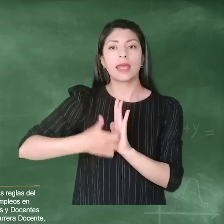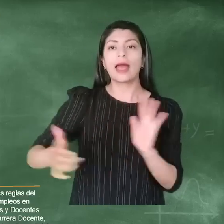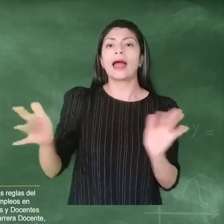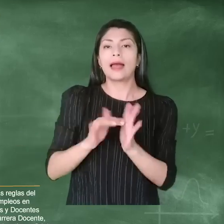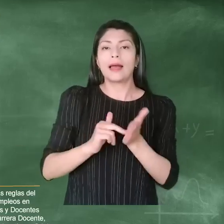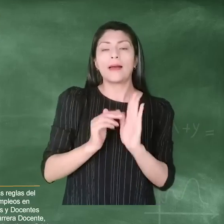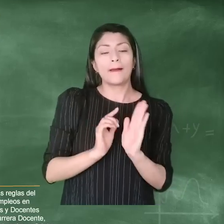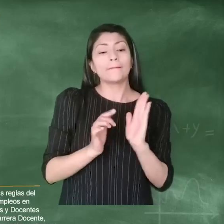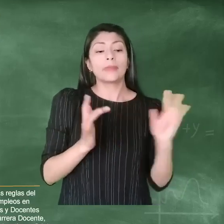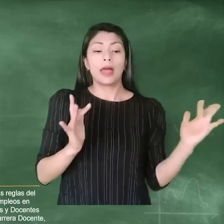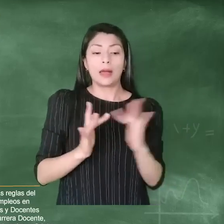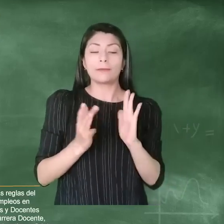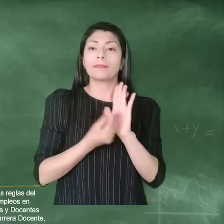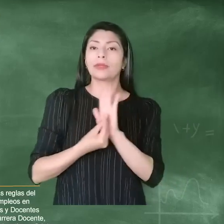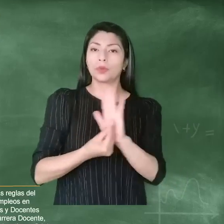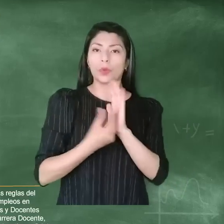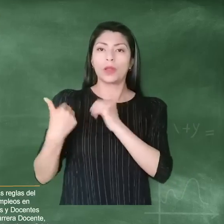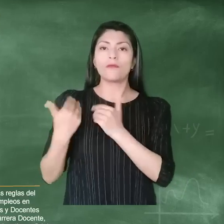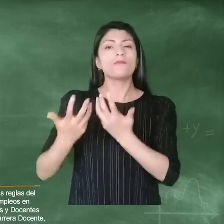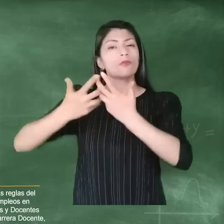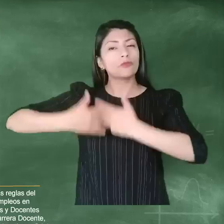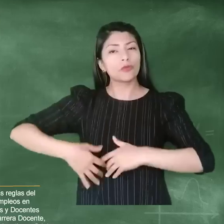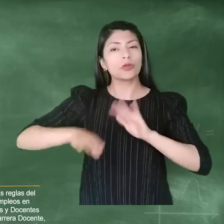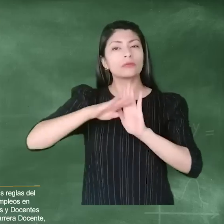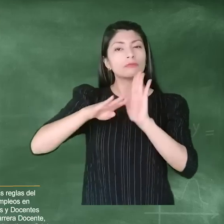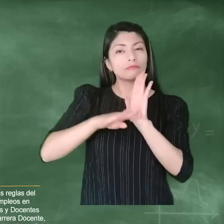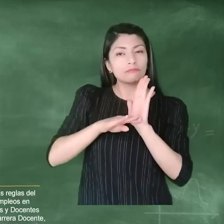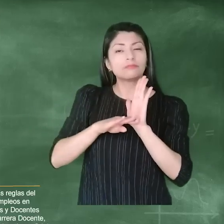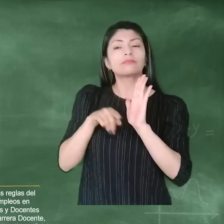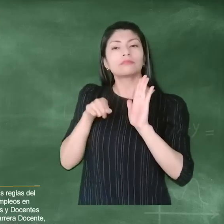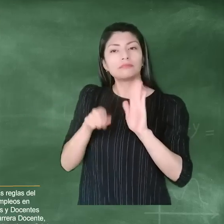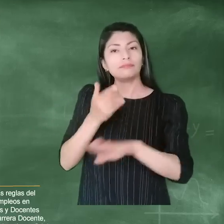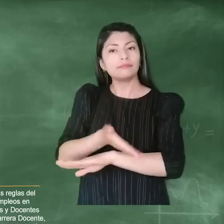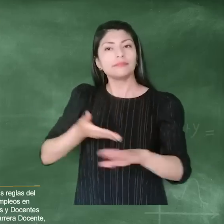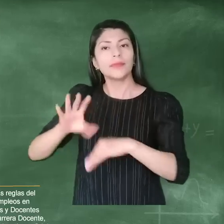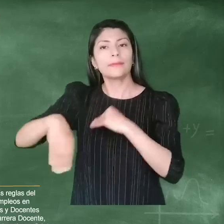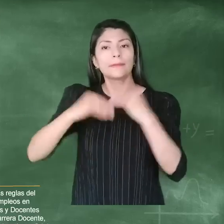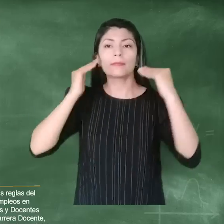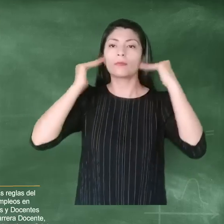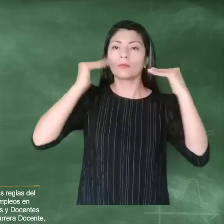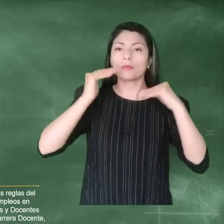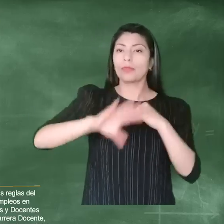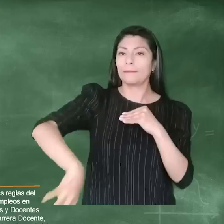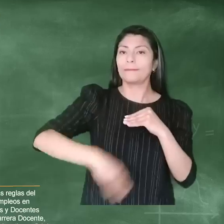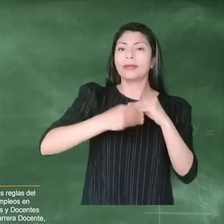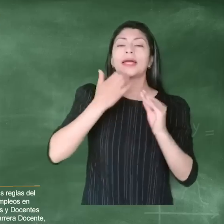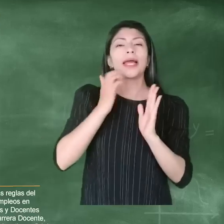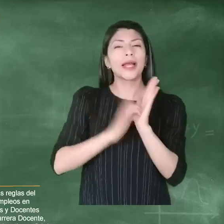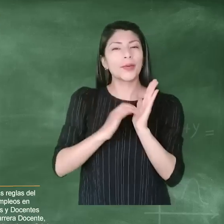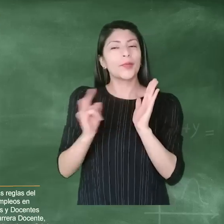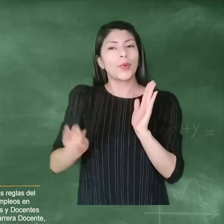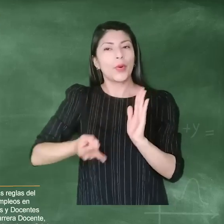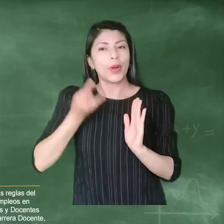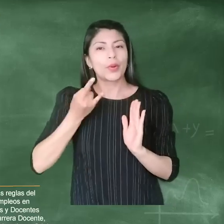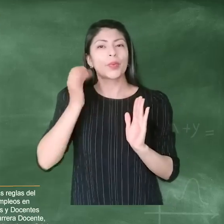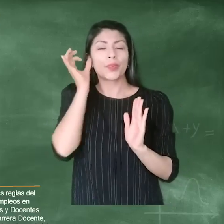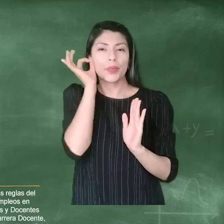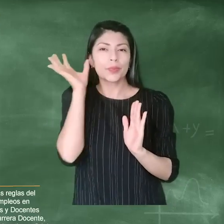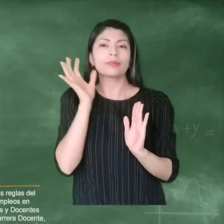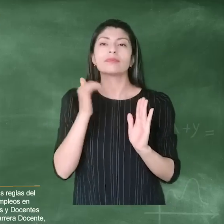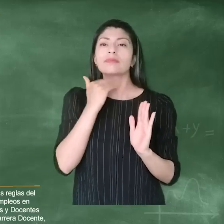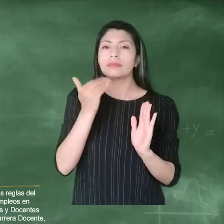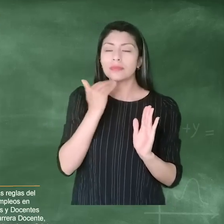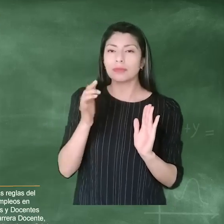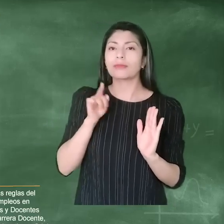con observancia en lo establecido en el manual de funciones, requisitos y competencias. Asimismo, en caso